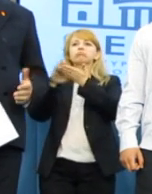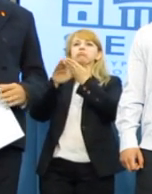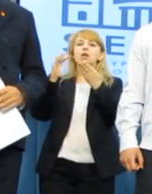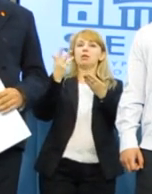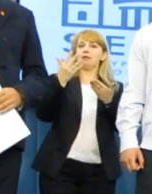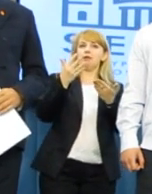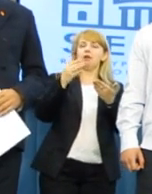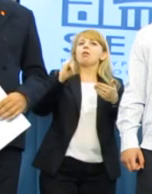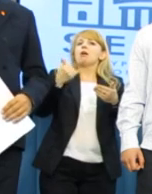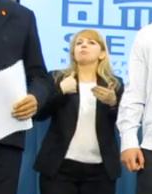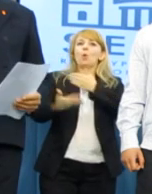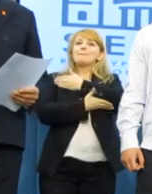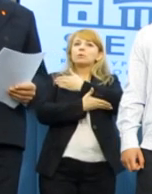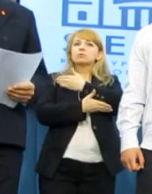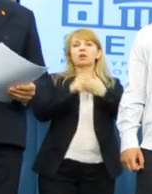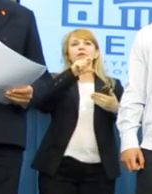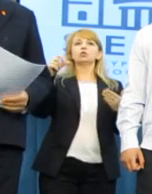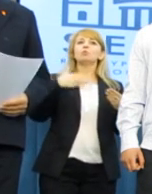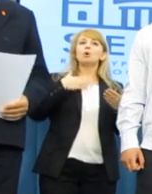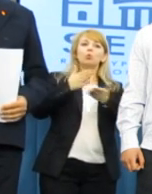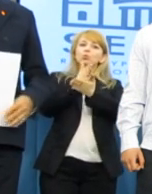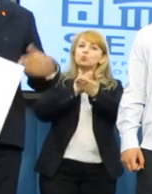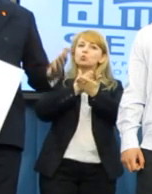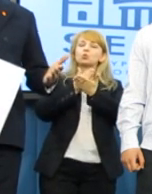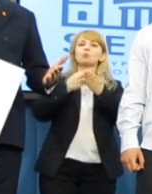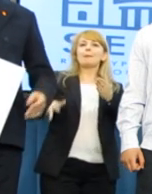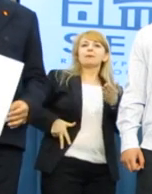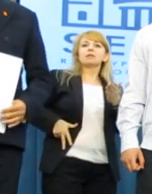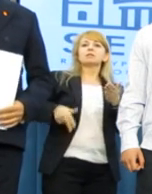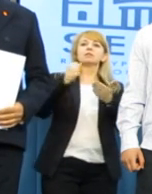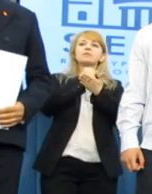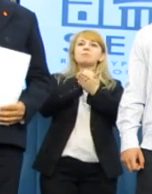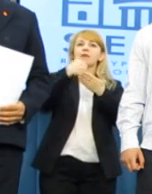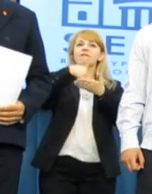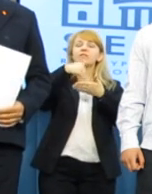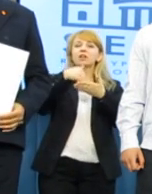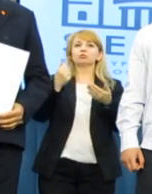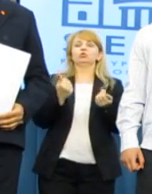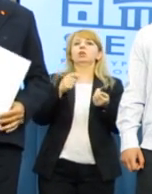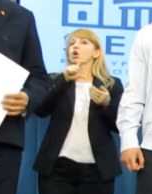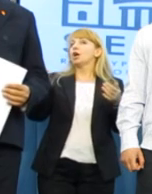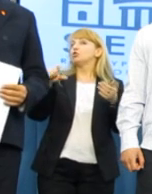brały w tym udział służby podległe ministrowi spraw wewnętrznych, czy tylko prokuratura się tym zajmowała,